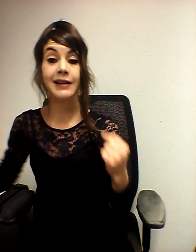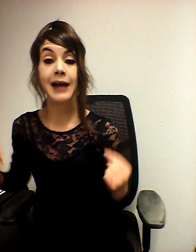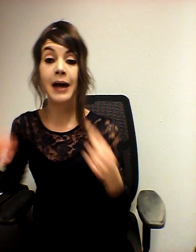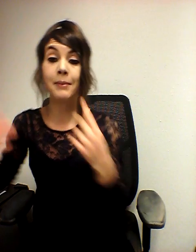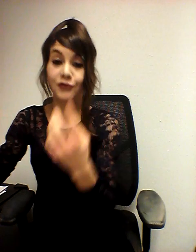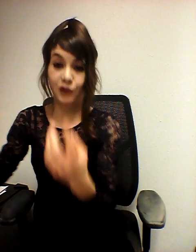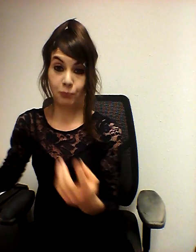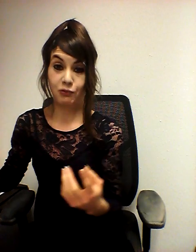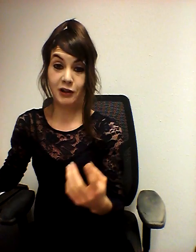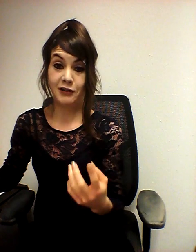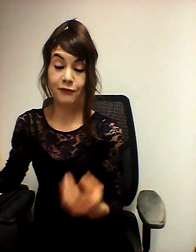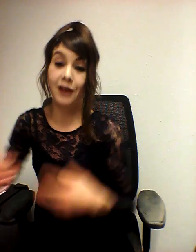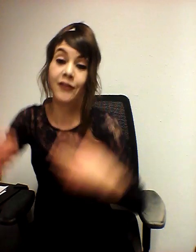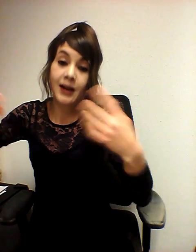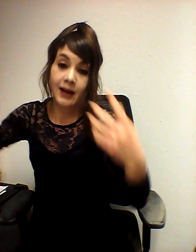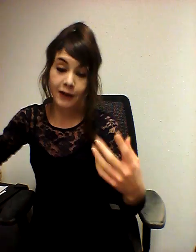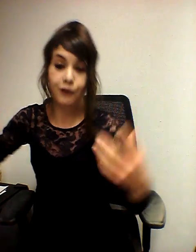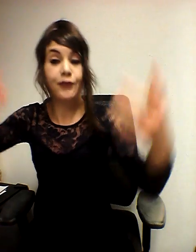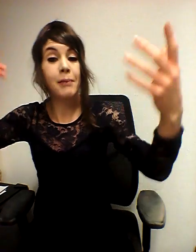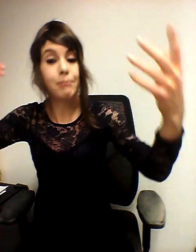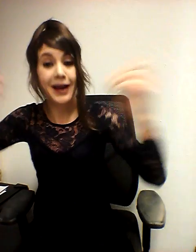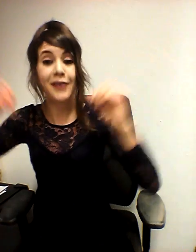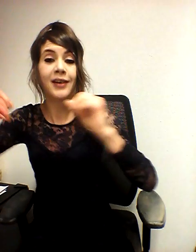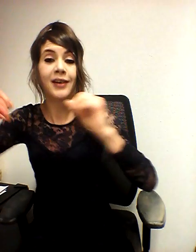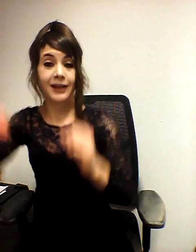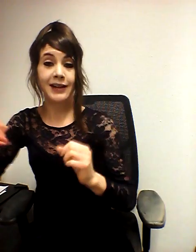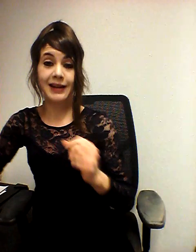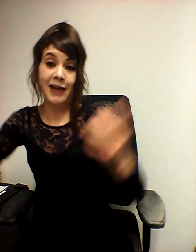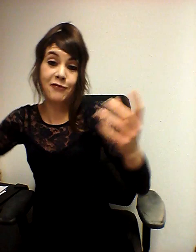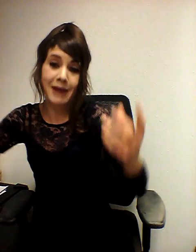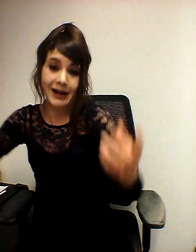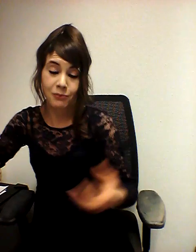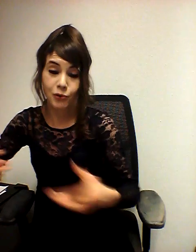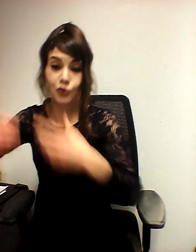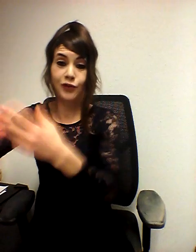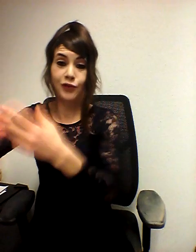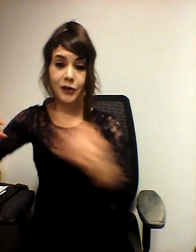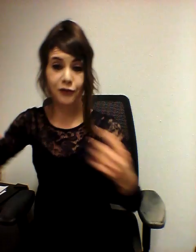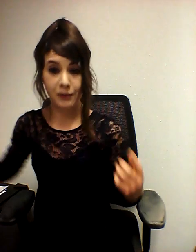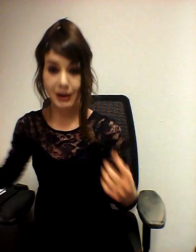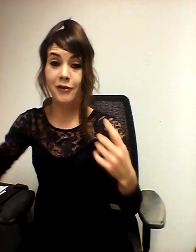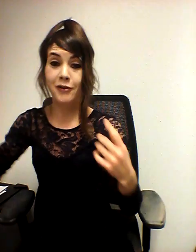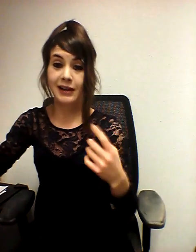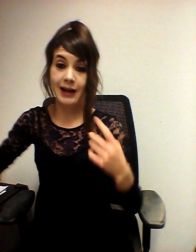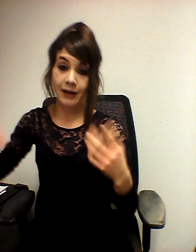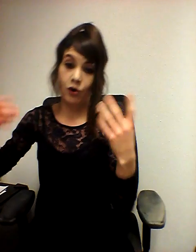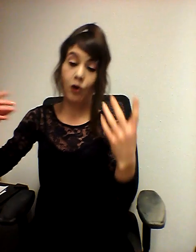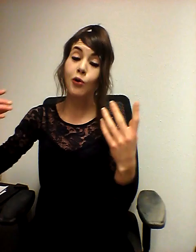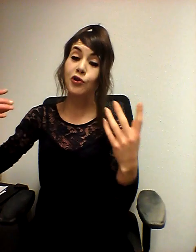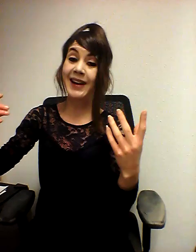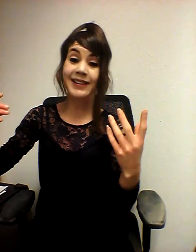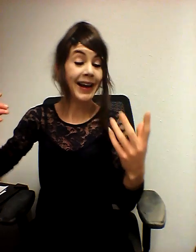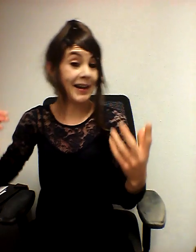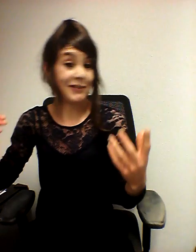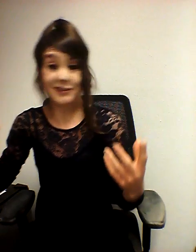ten opzichte van het verbruik in je lijf maar dan moet dus wel het verbruik in je lijf hoog zijn en dat is